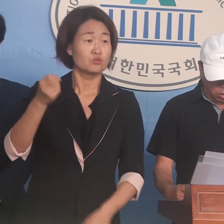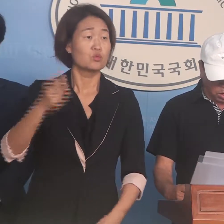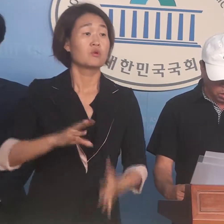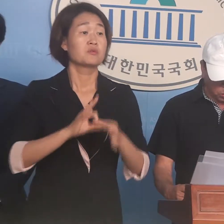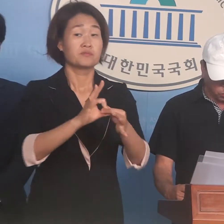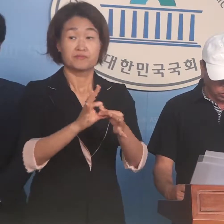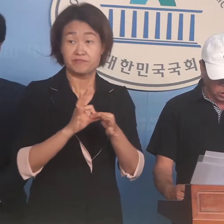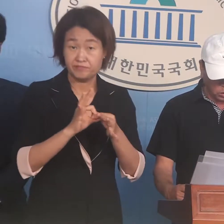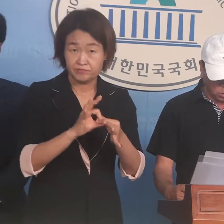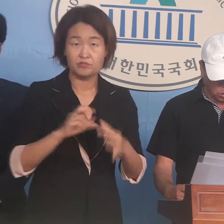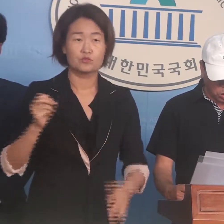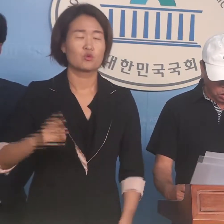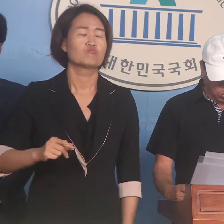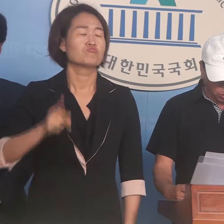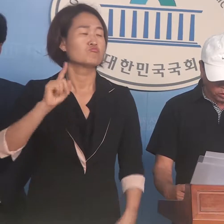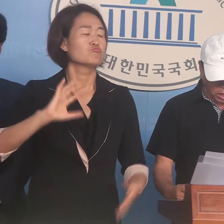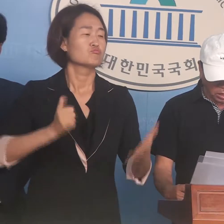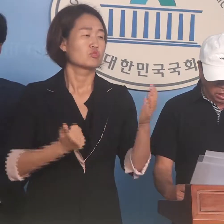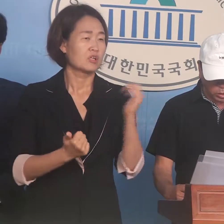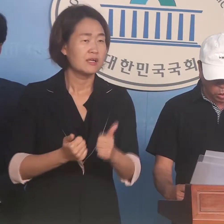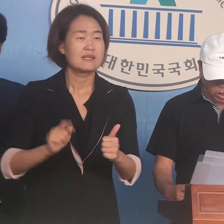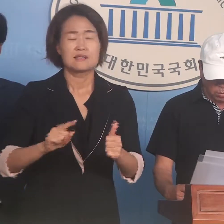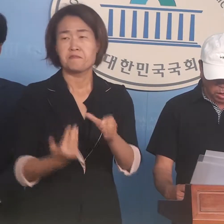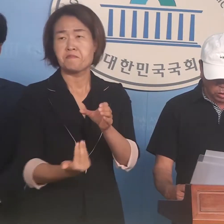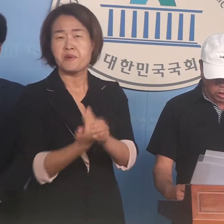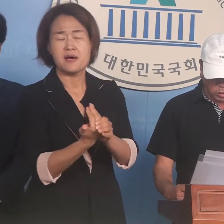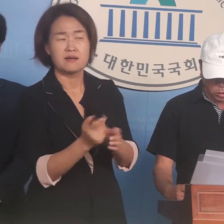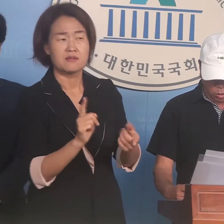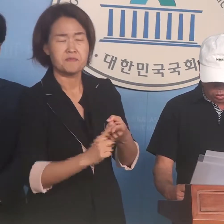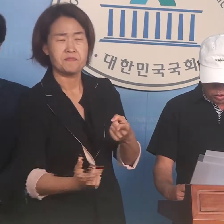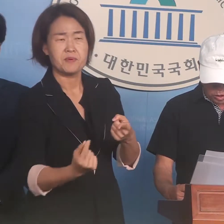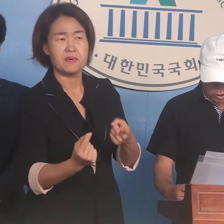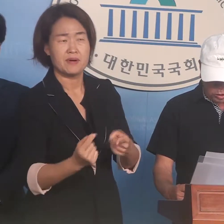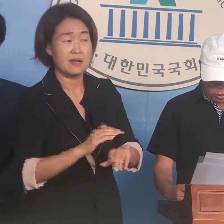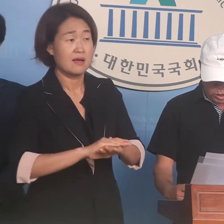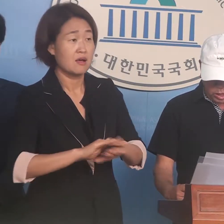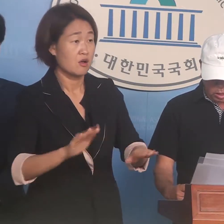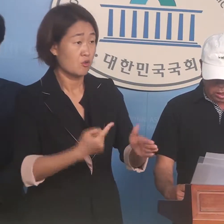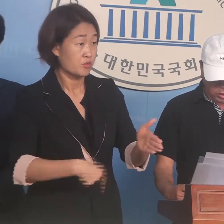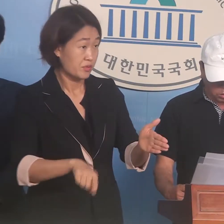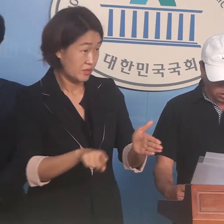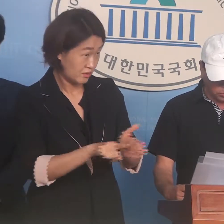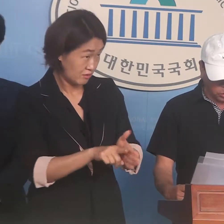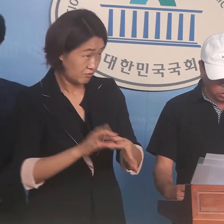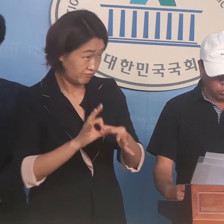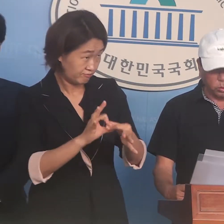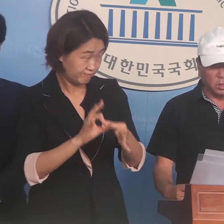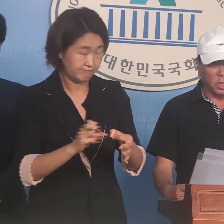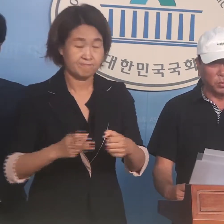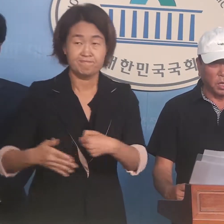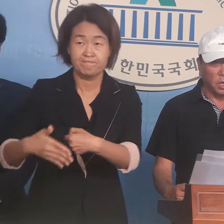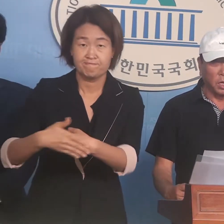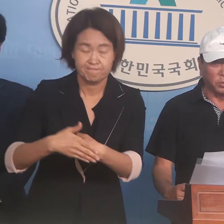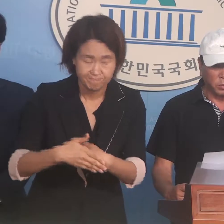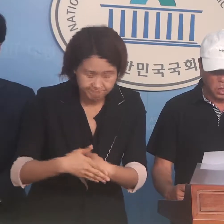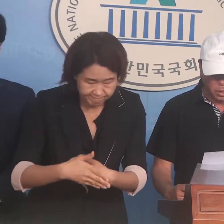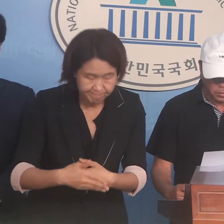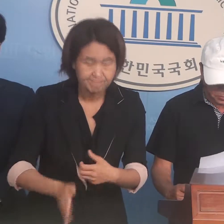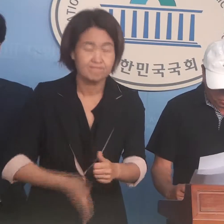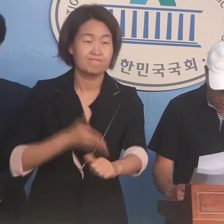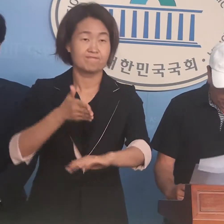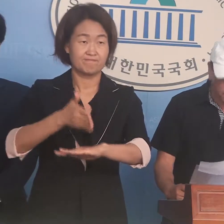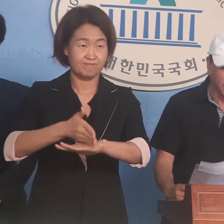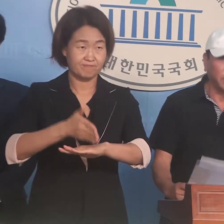관계자 기관과 국회에서도 본 사건의 조기에 마무리될 수 있도록 시속히 관심과 협조를 부탁드립니다.